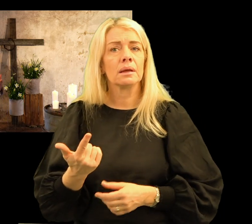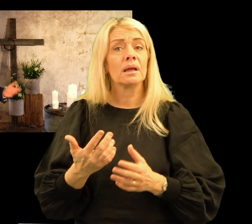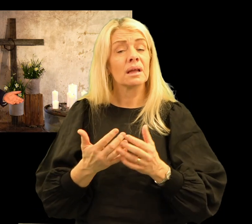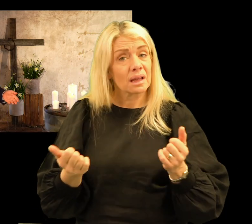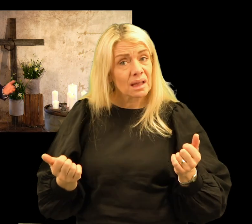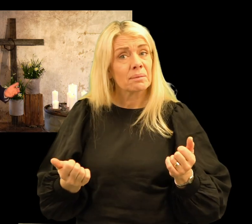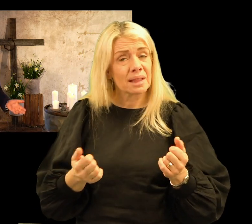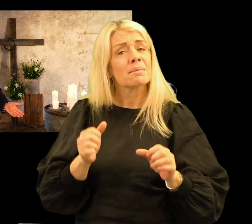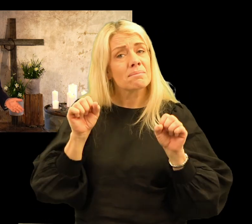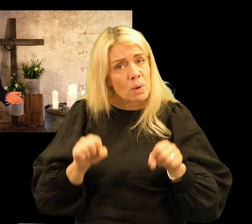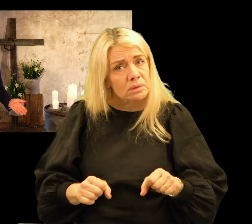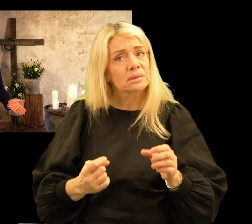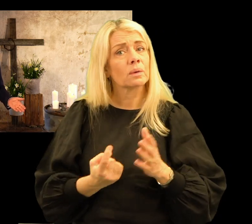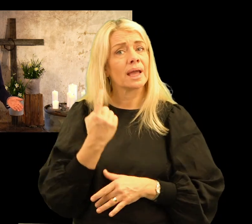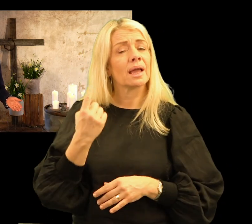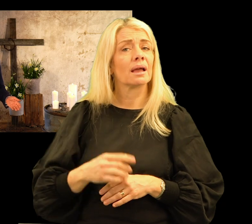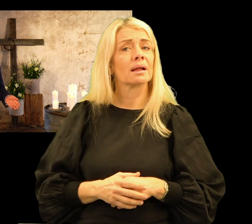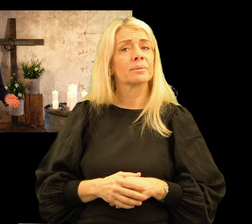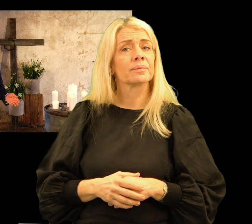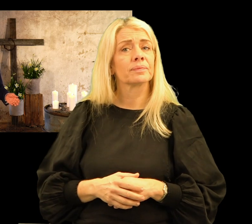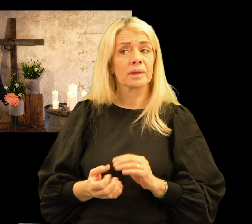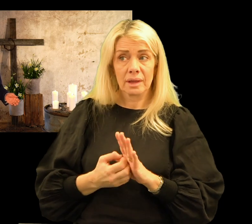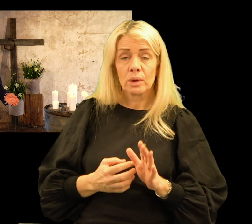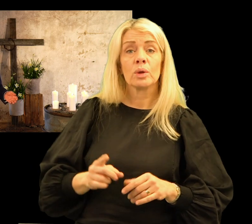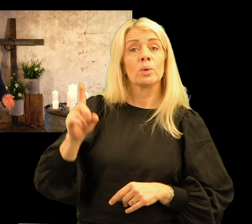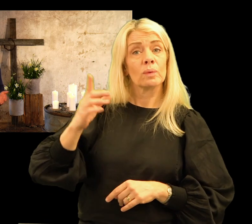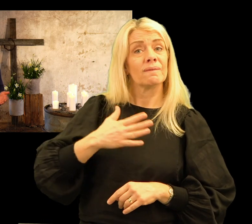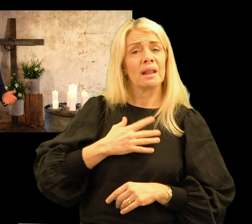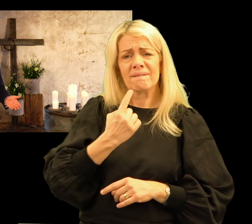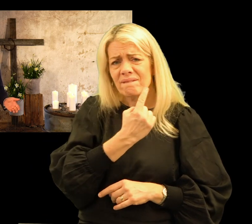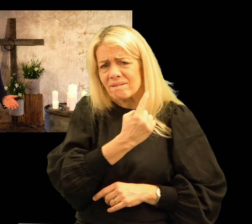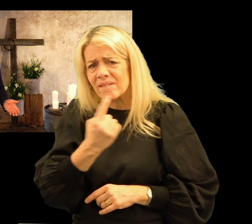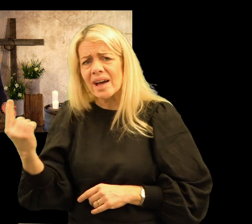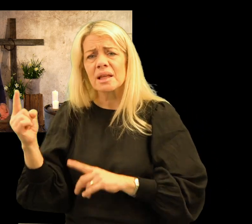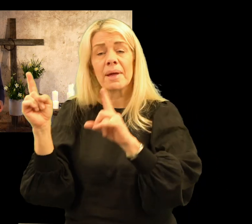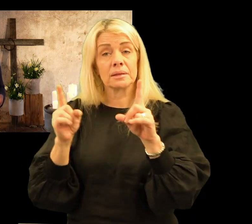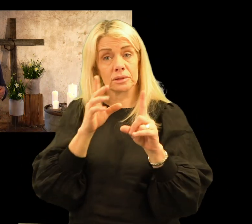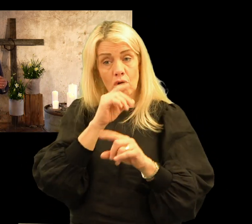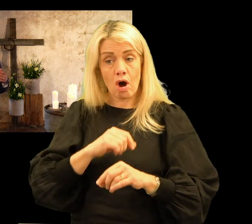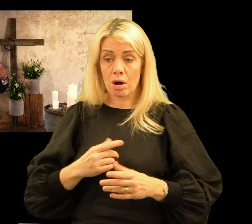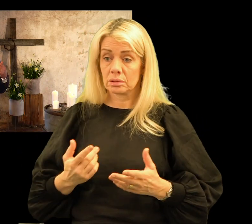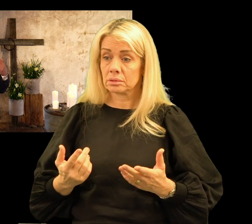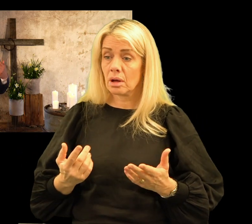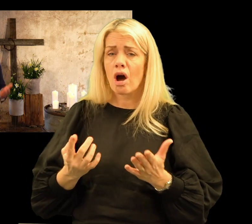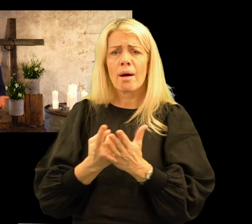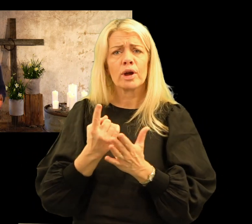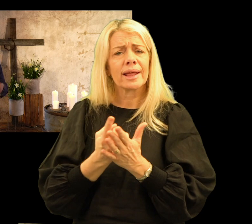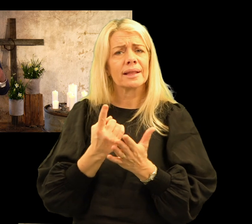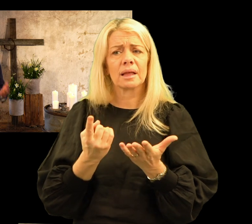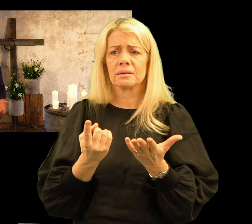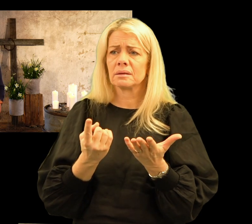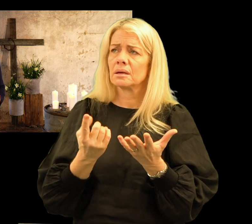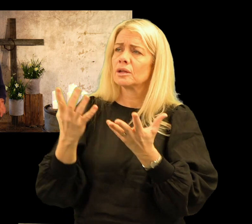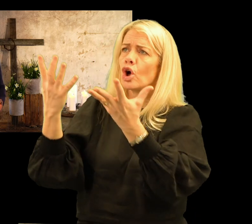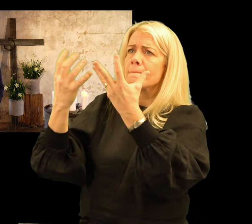inblandade. Men det behöver ske. För Gud vill att varje människa ska få möjlighet att andas